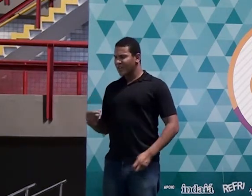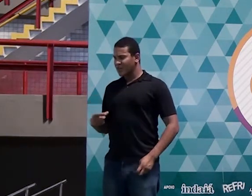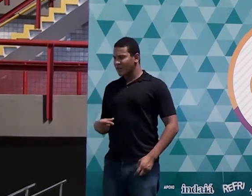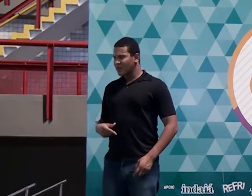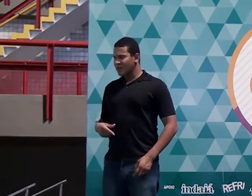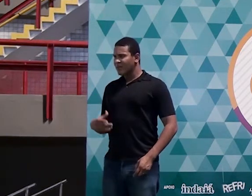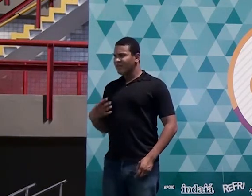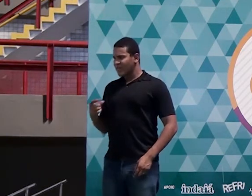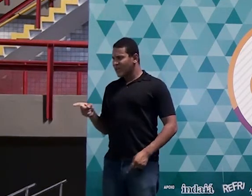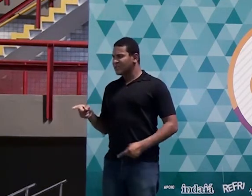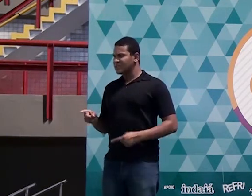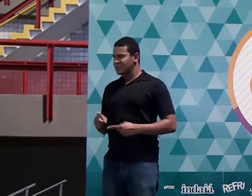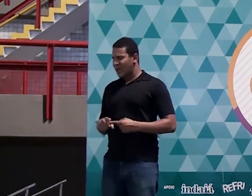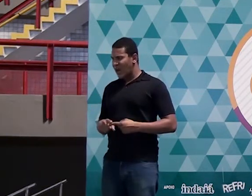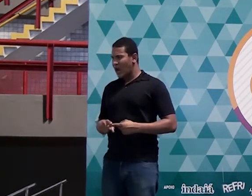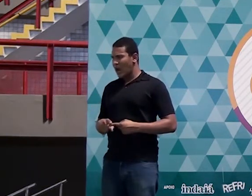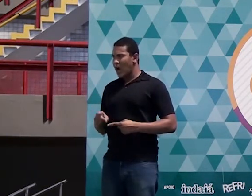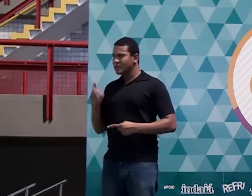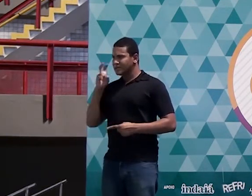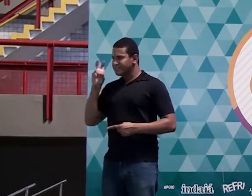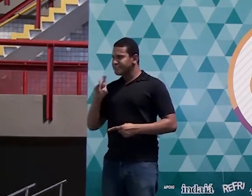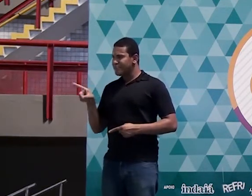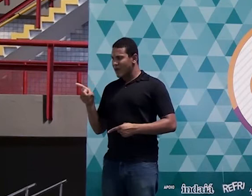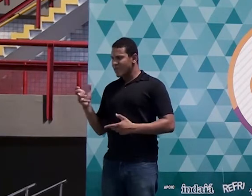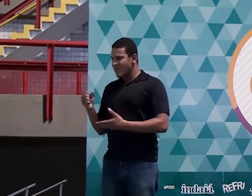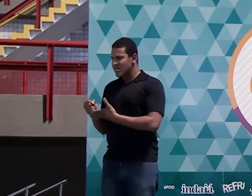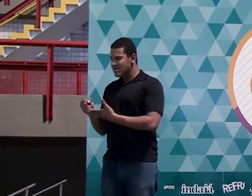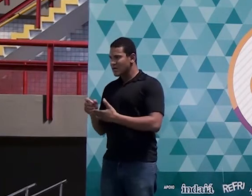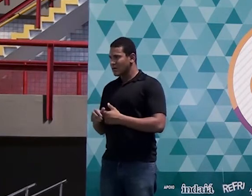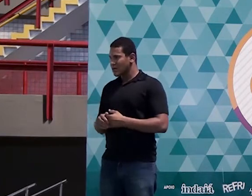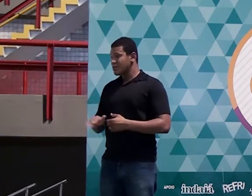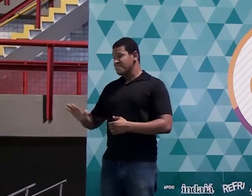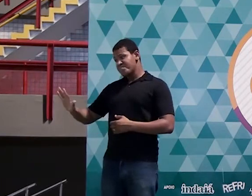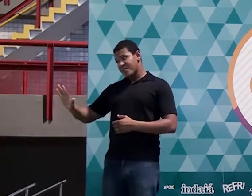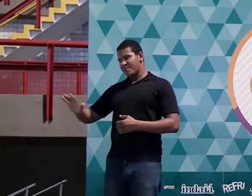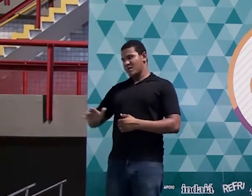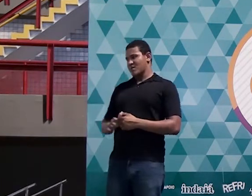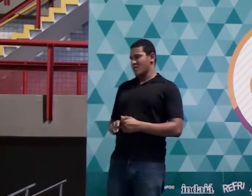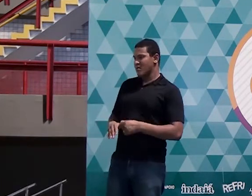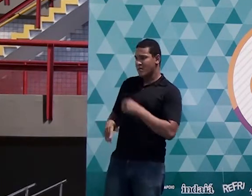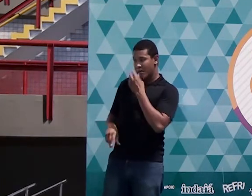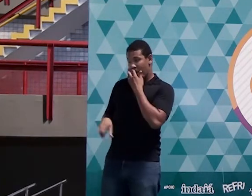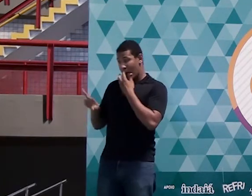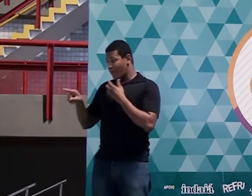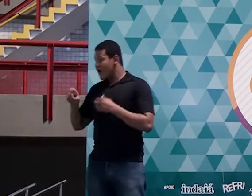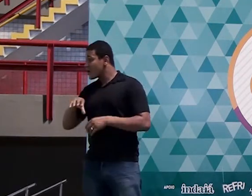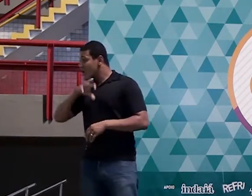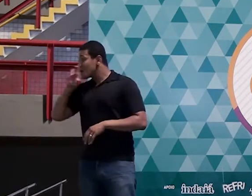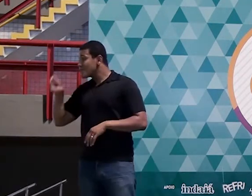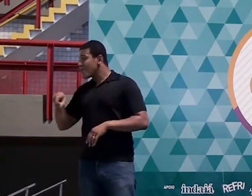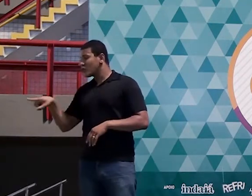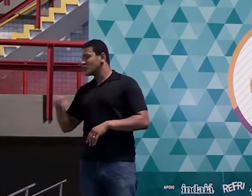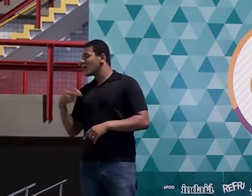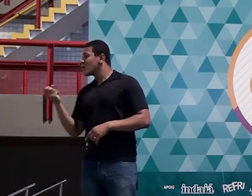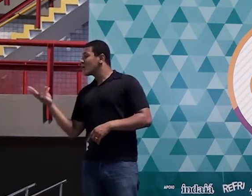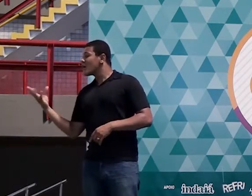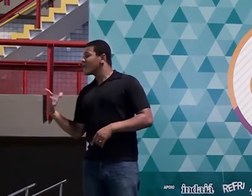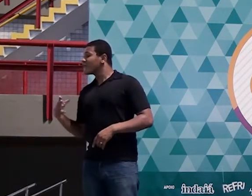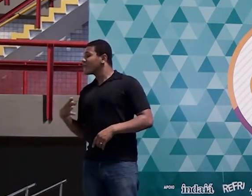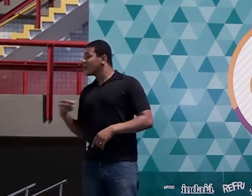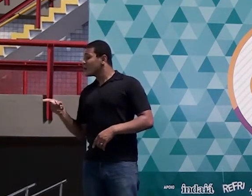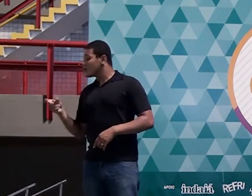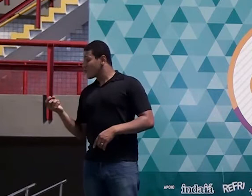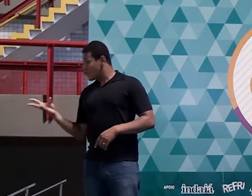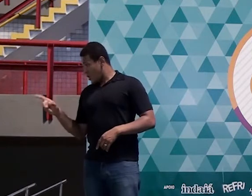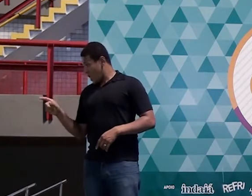Cobrou a capitação, cara. Eu vou cobrar um imposto pelo número de filhos. Se você tiver